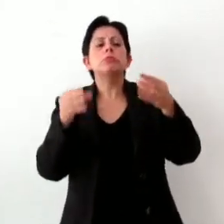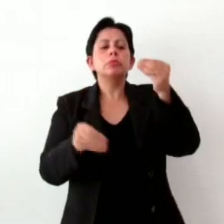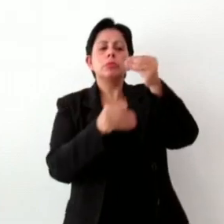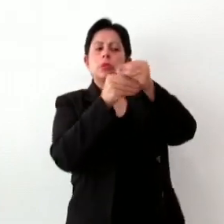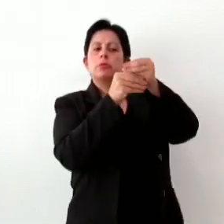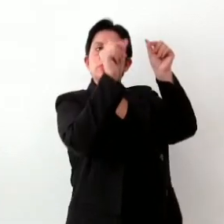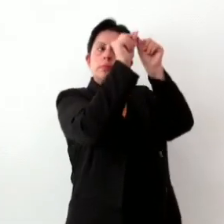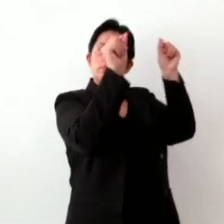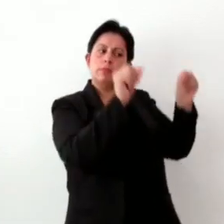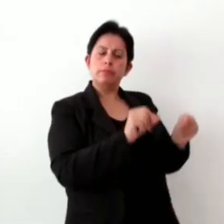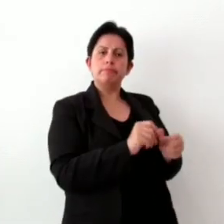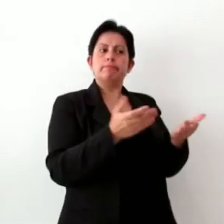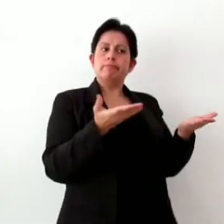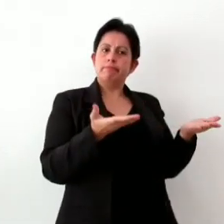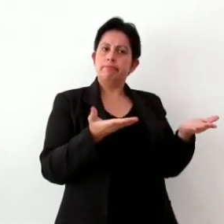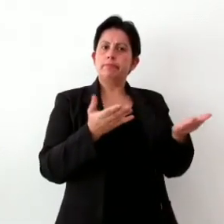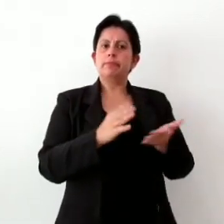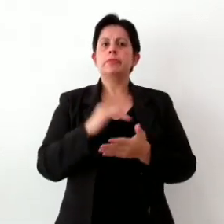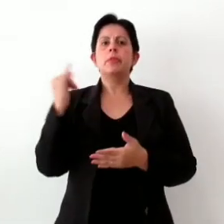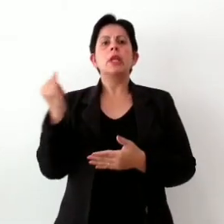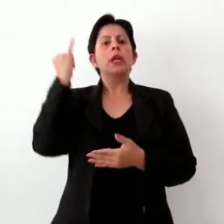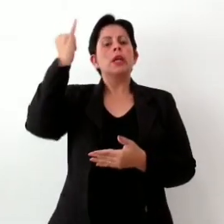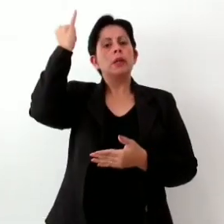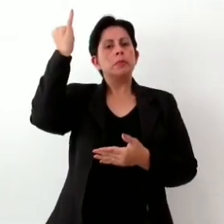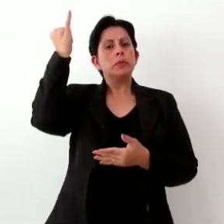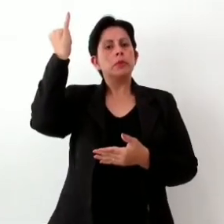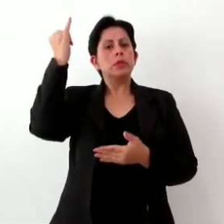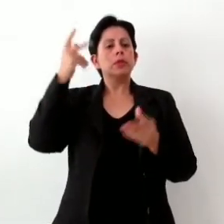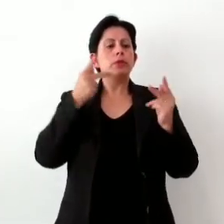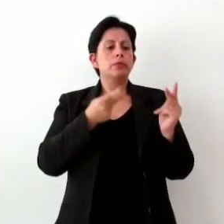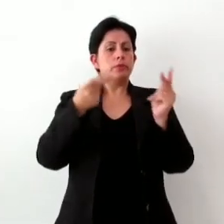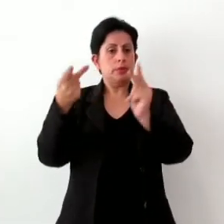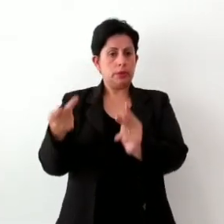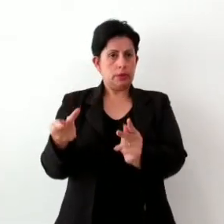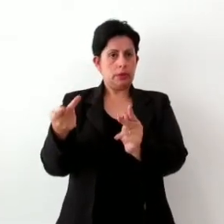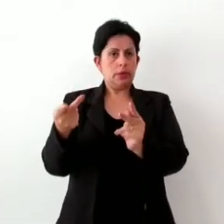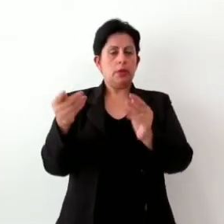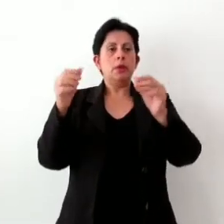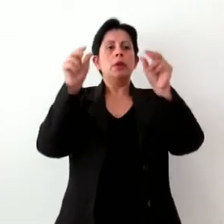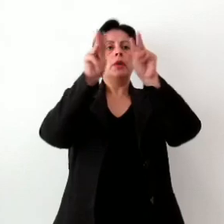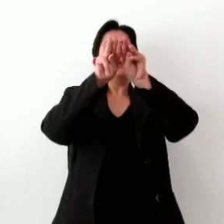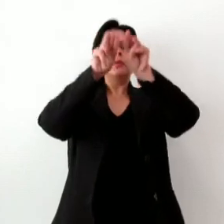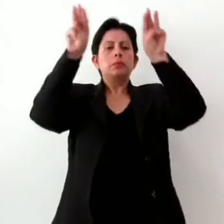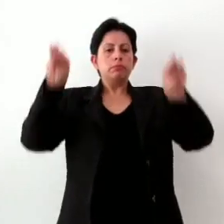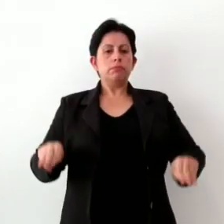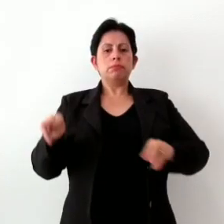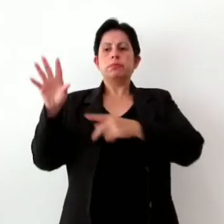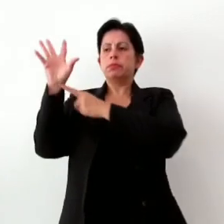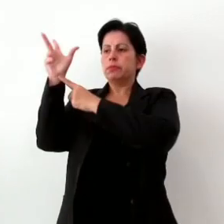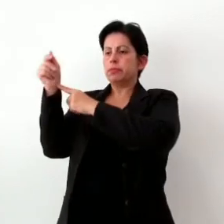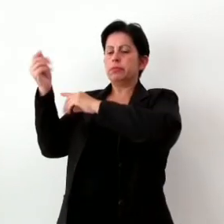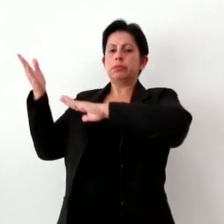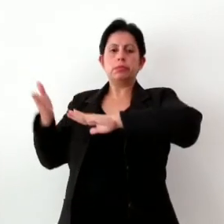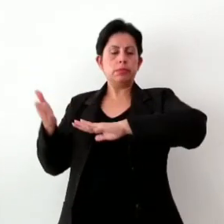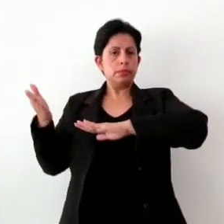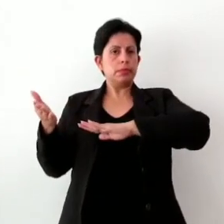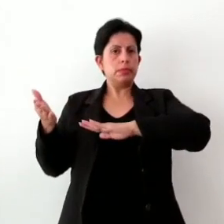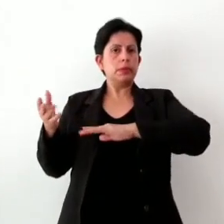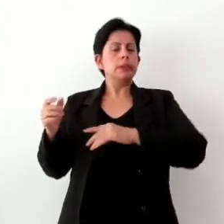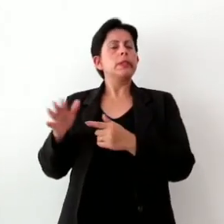para o público? E é importante, né, a gente visitar uma exposição de arte contemporânea com isso em mente, né, com